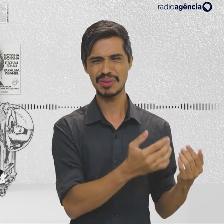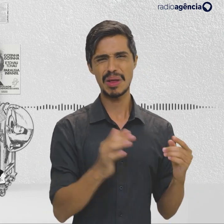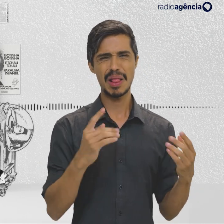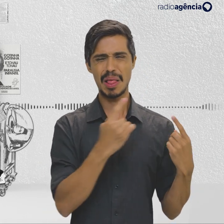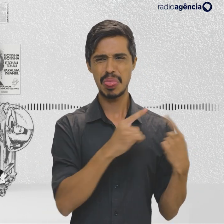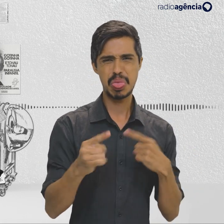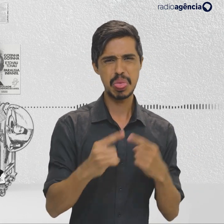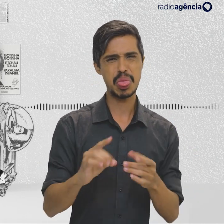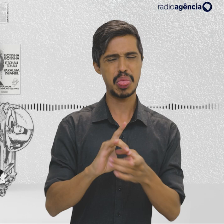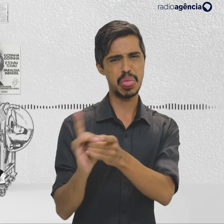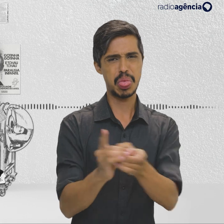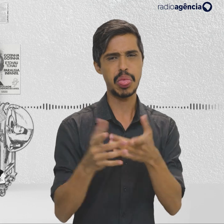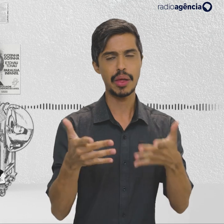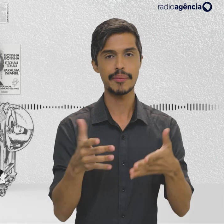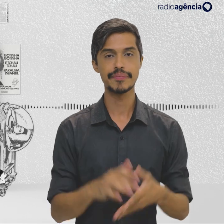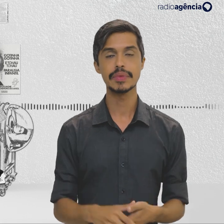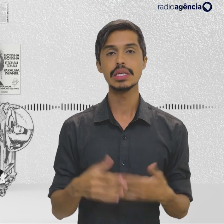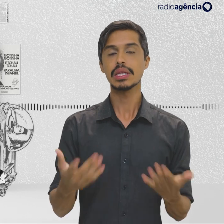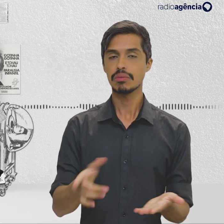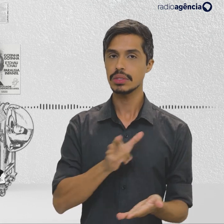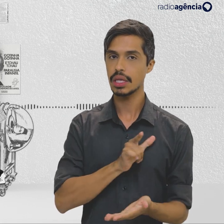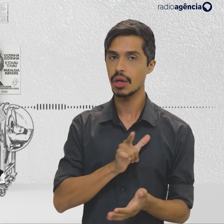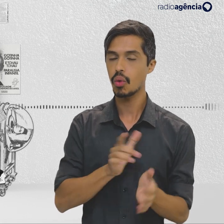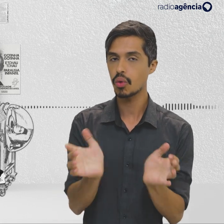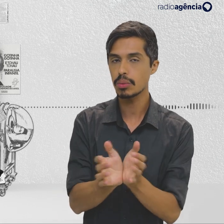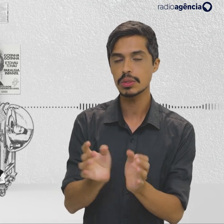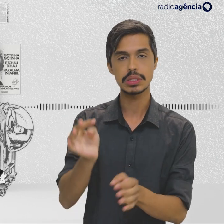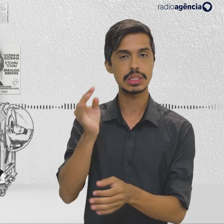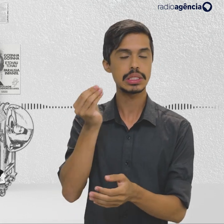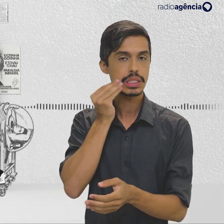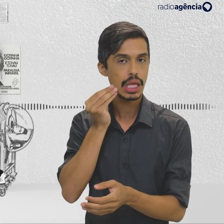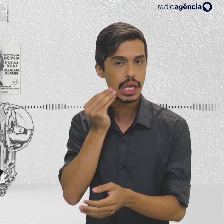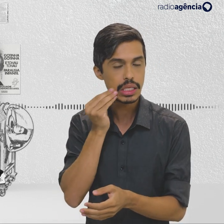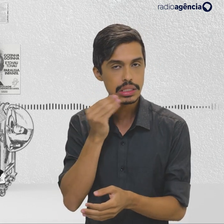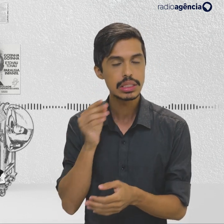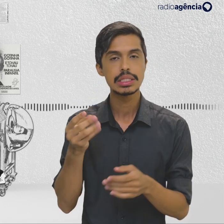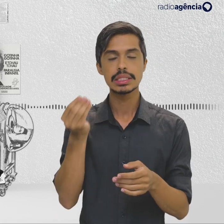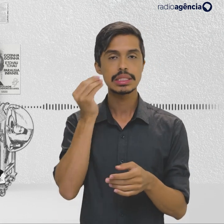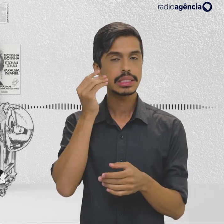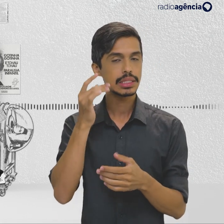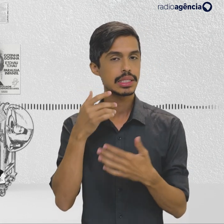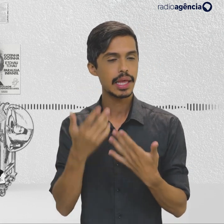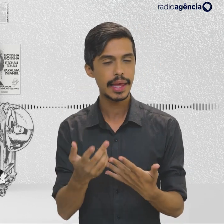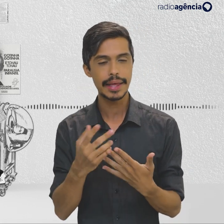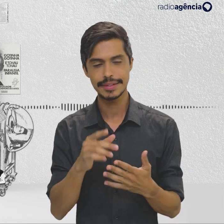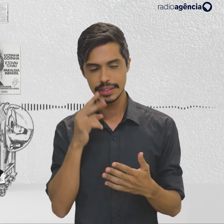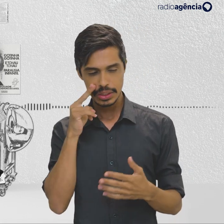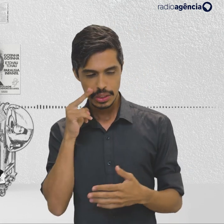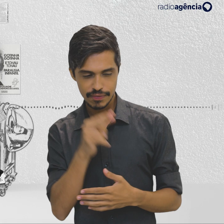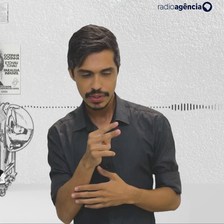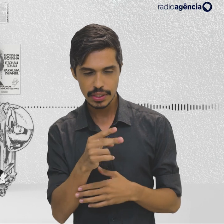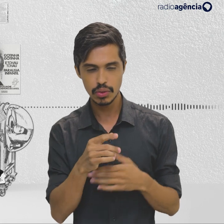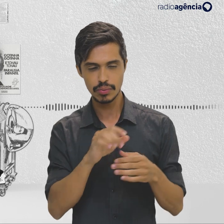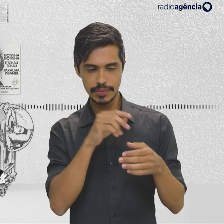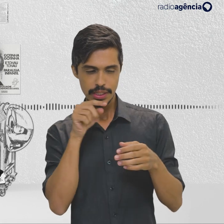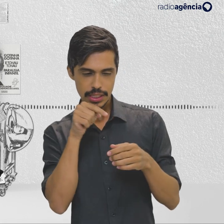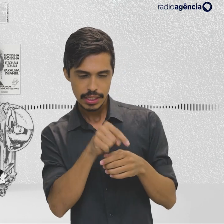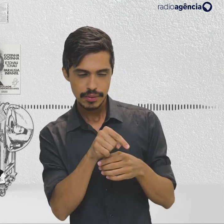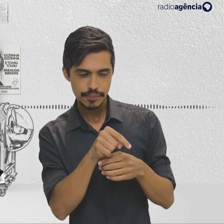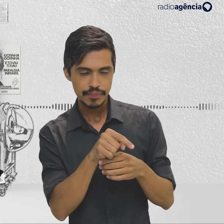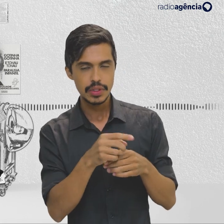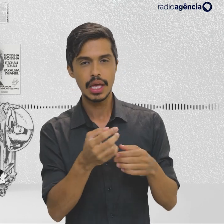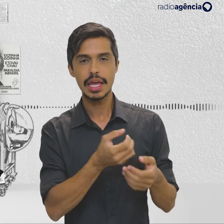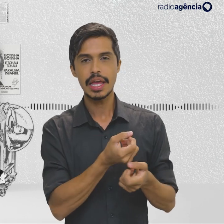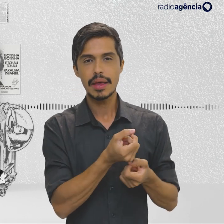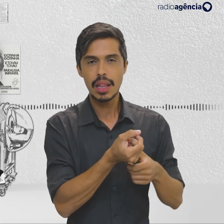programa sim estruturado que vem sendo testado no sentido de identificar ações que disseminem desinformação